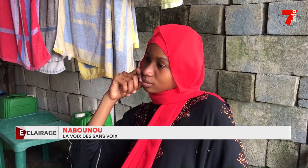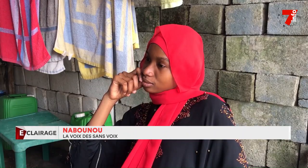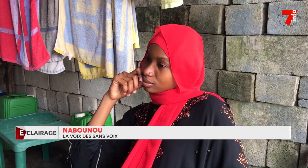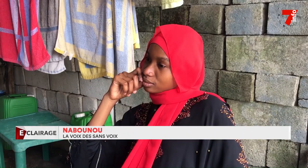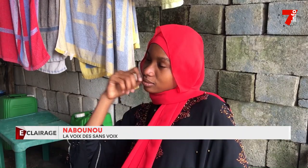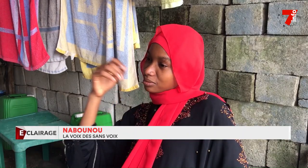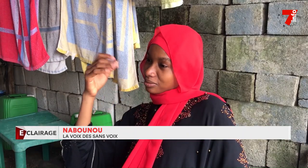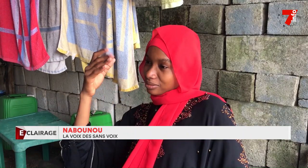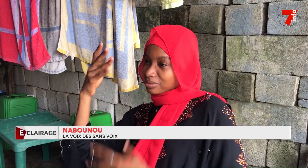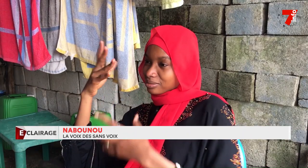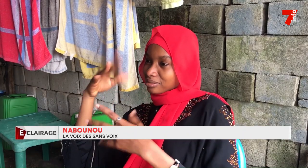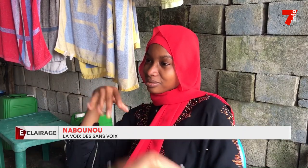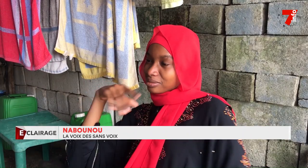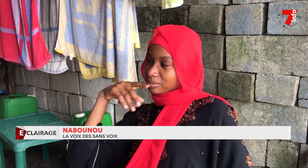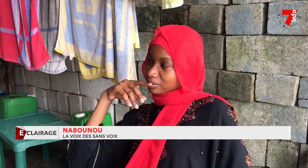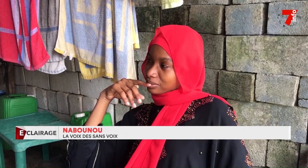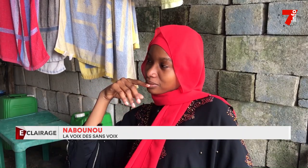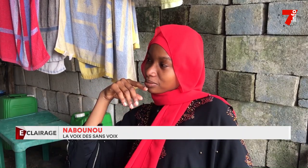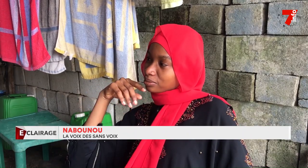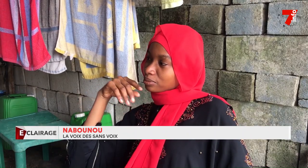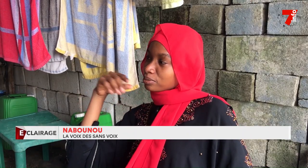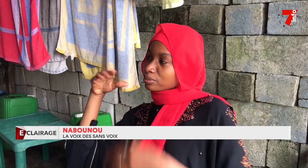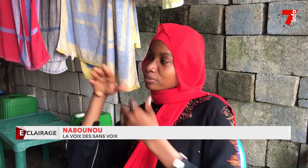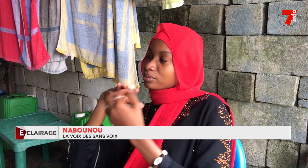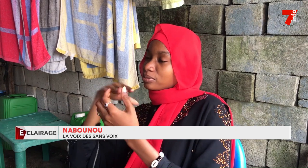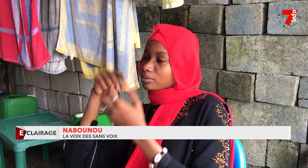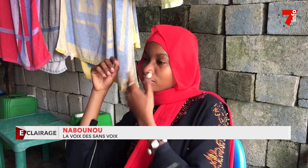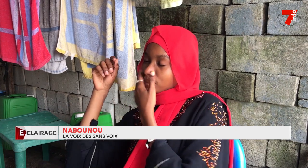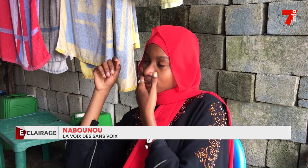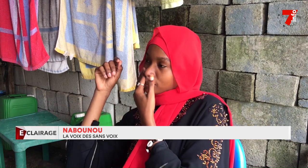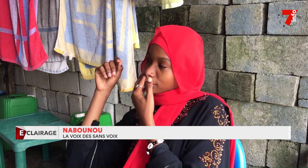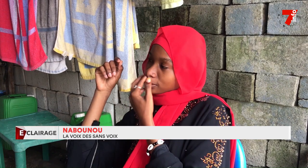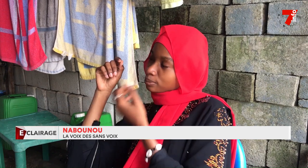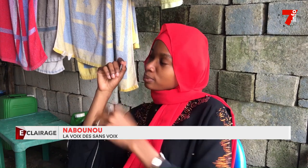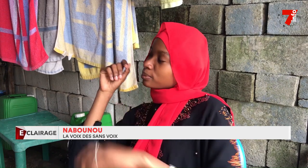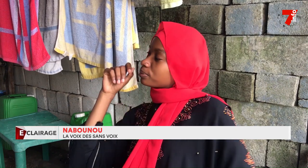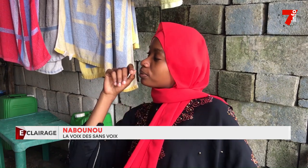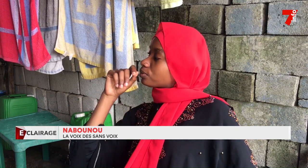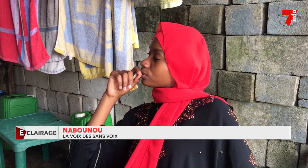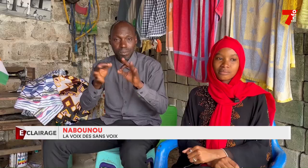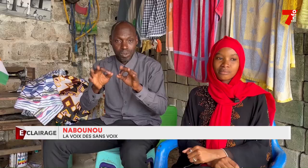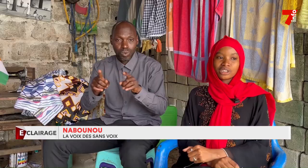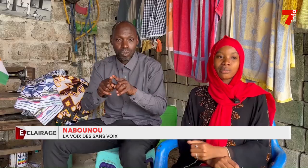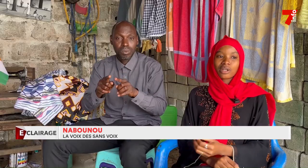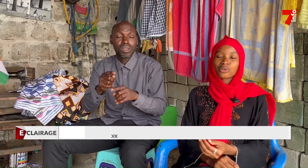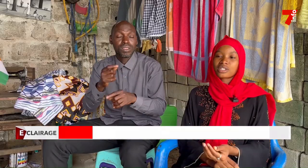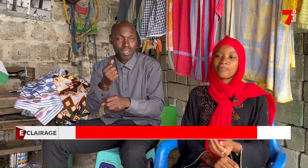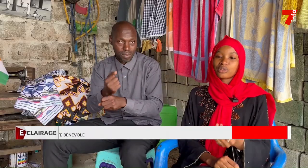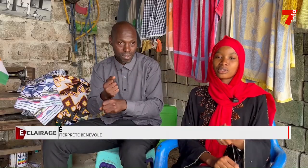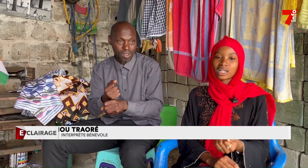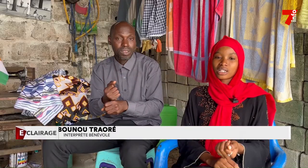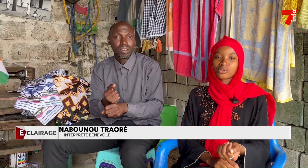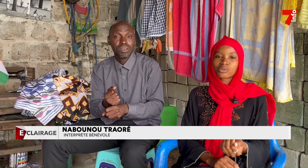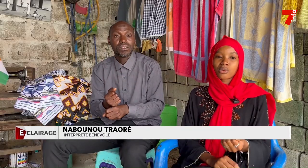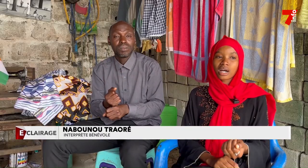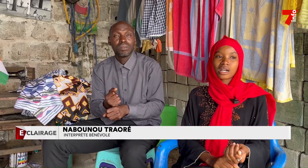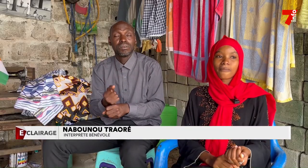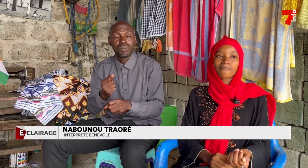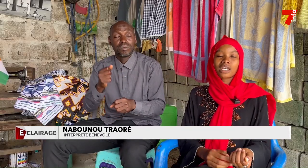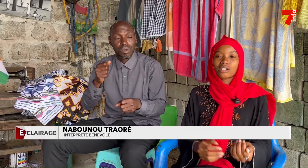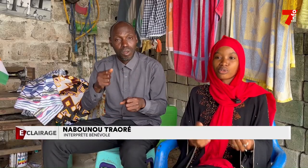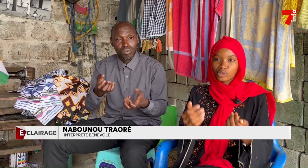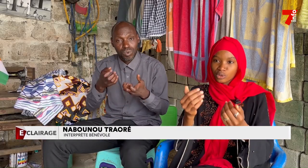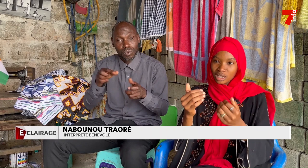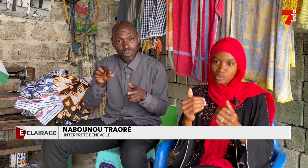c'est devenu une vocation, mais surtout un combat inspiré du parcours de ses parents. Mais j'aimerais que ces personnes-là soient